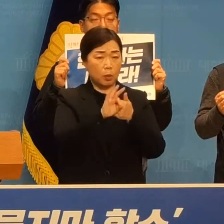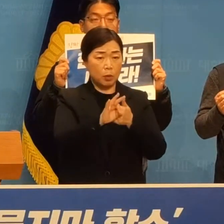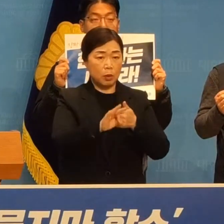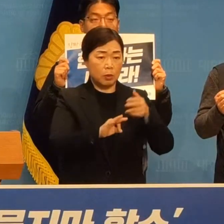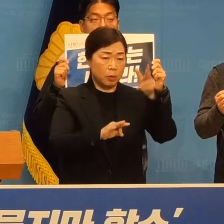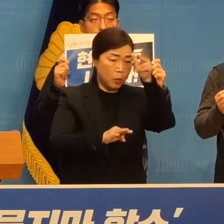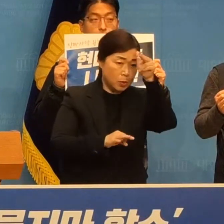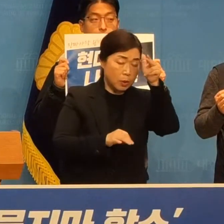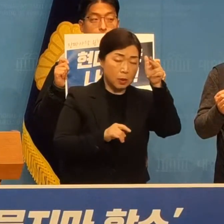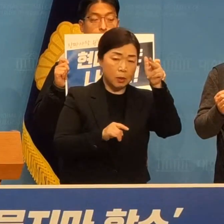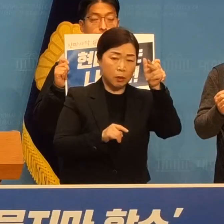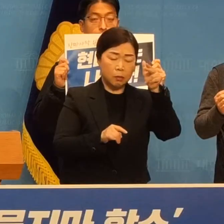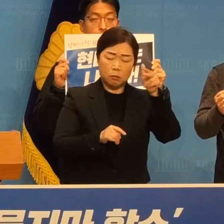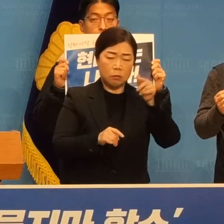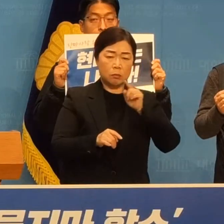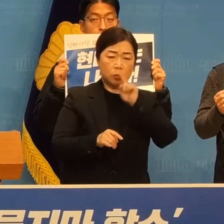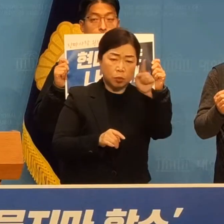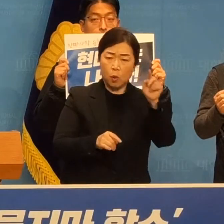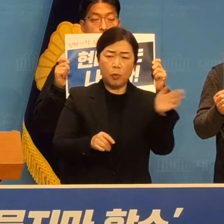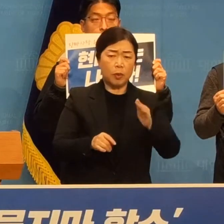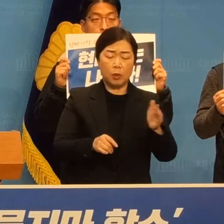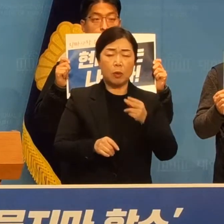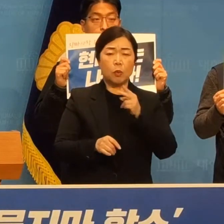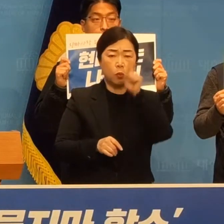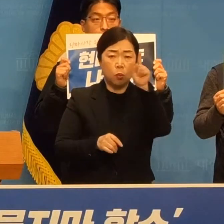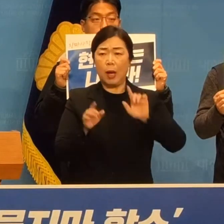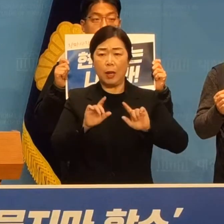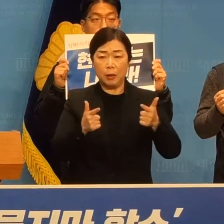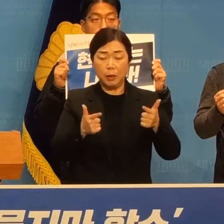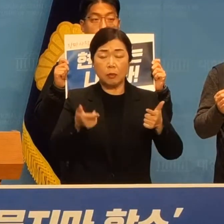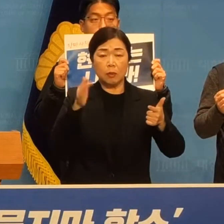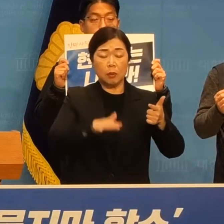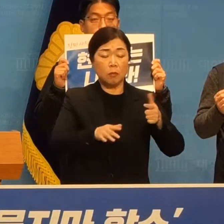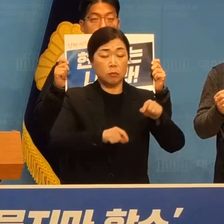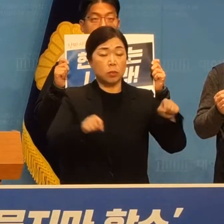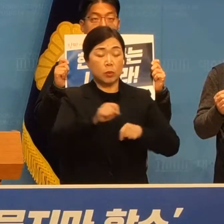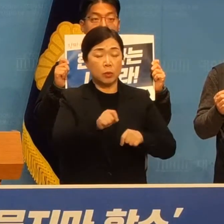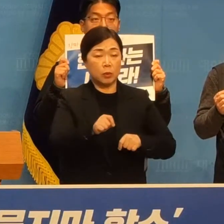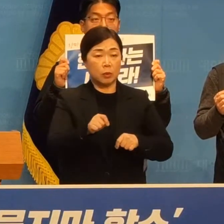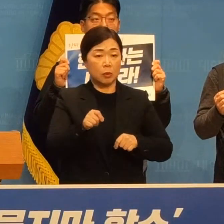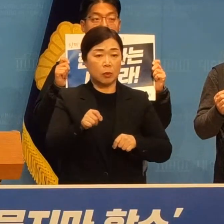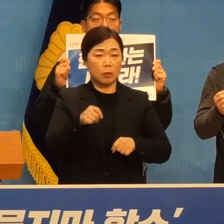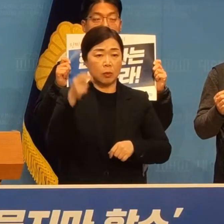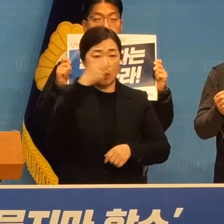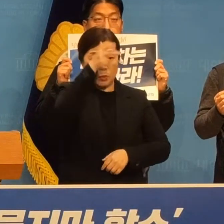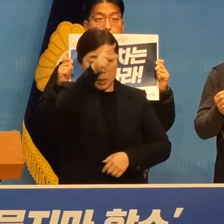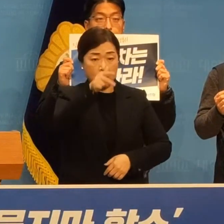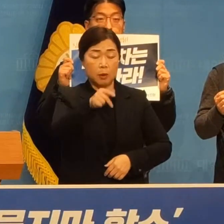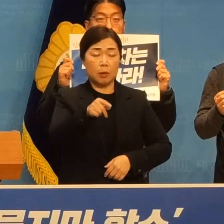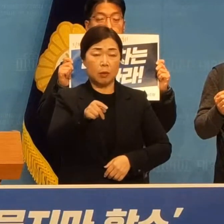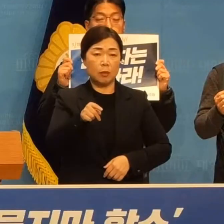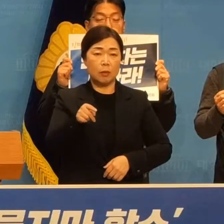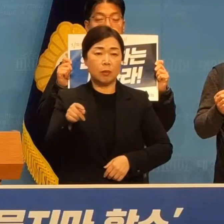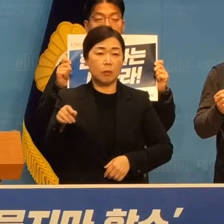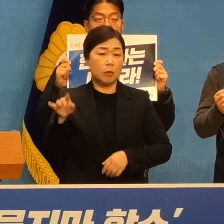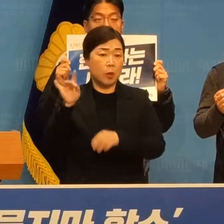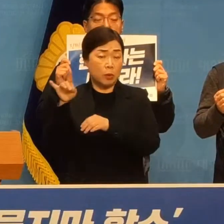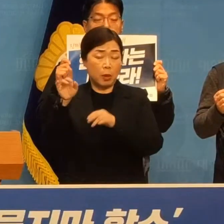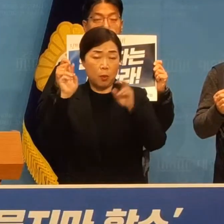경찰이 불송치 결정을 했음에도 검찰은 현대차 자본의 이의 제기를